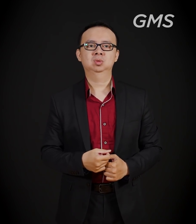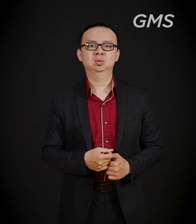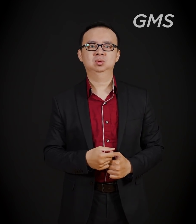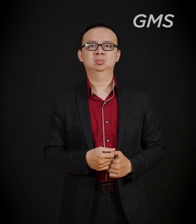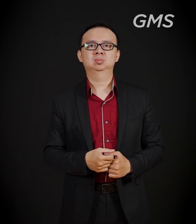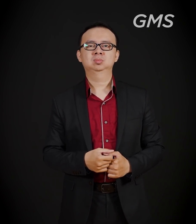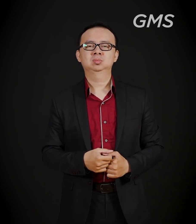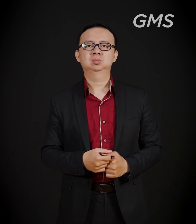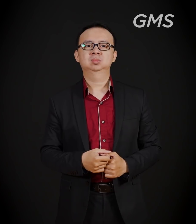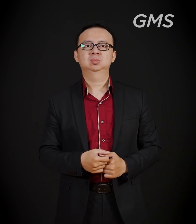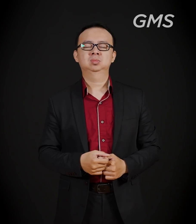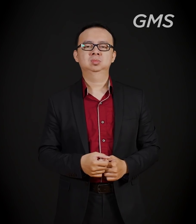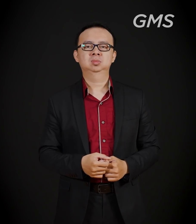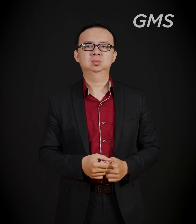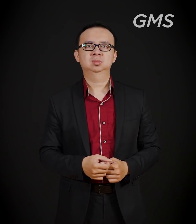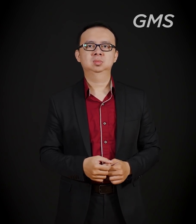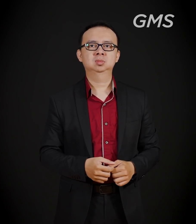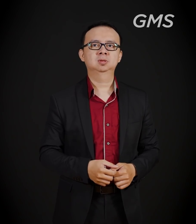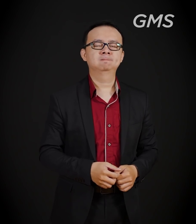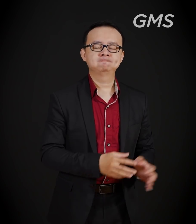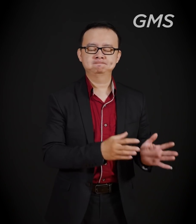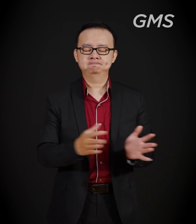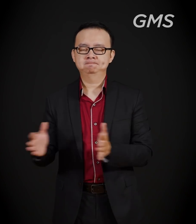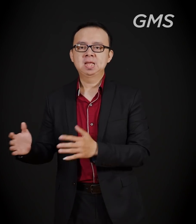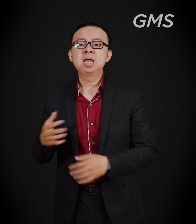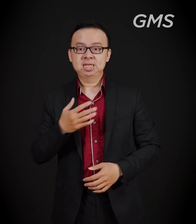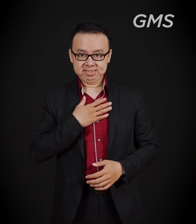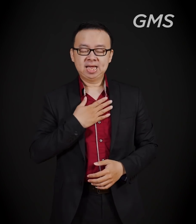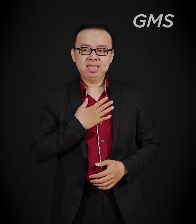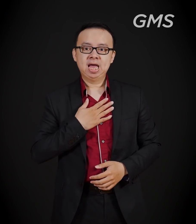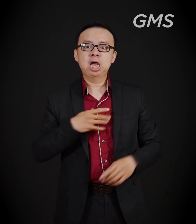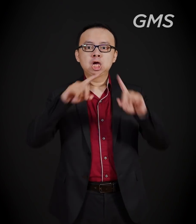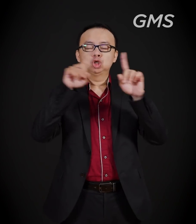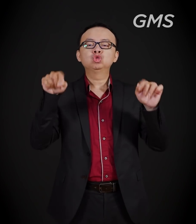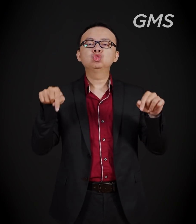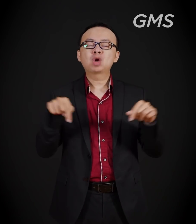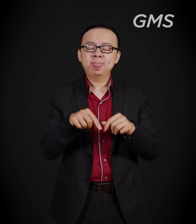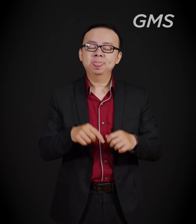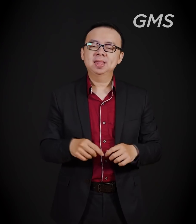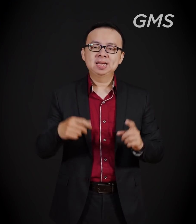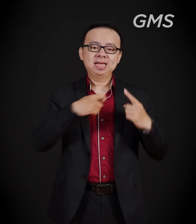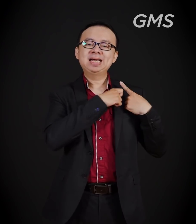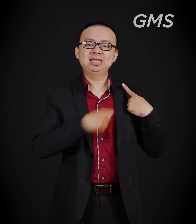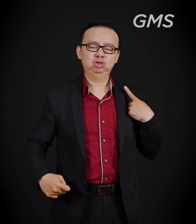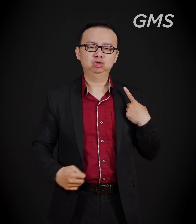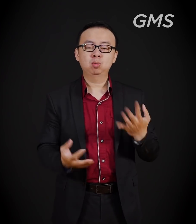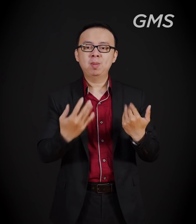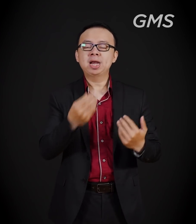kamu adalah surat Kristus. Sama-sama bilang sama saya surat Kristus. Sama-sama bilang